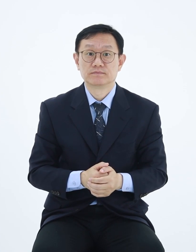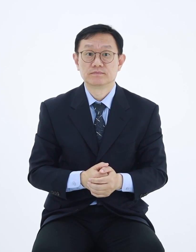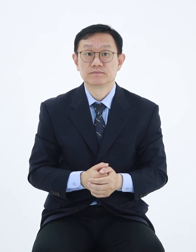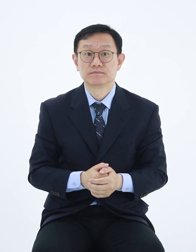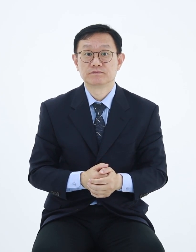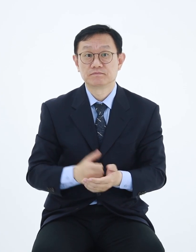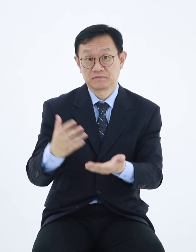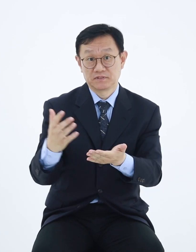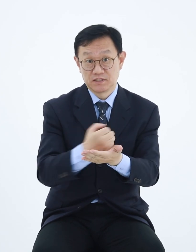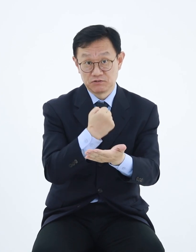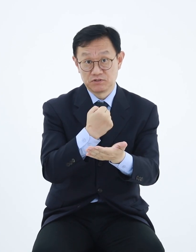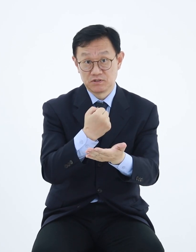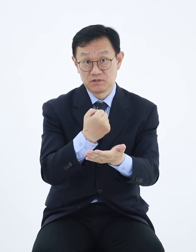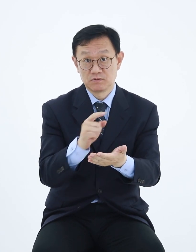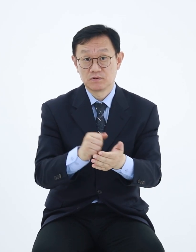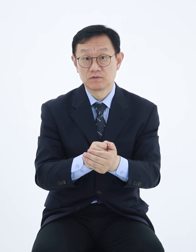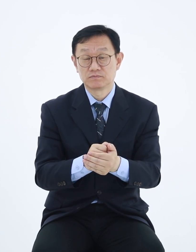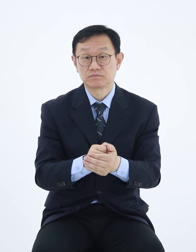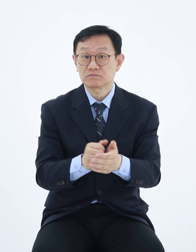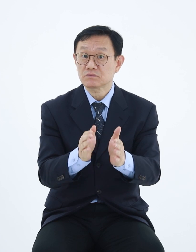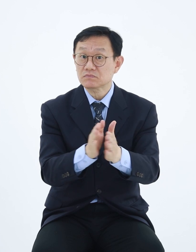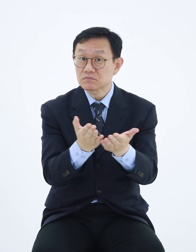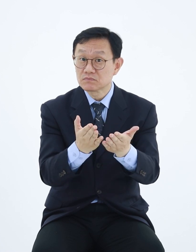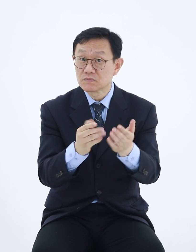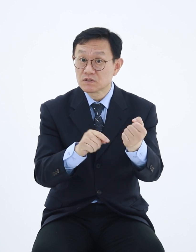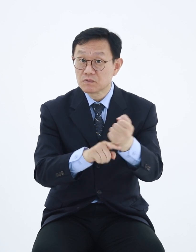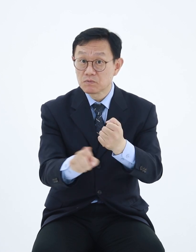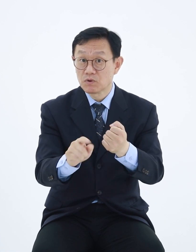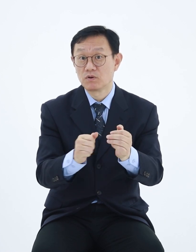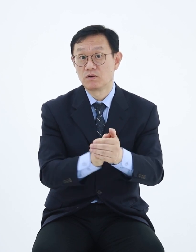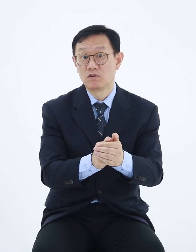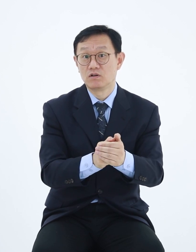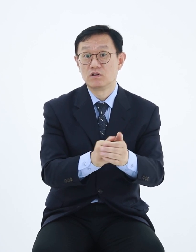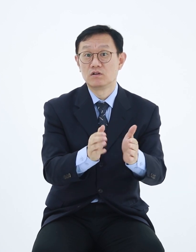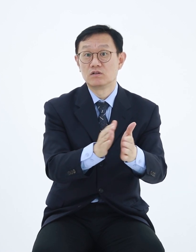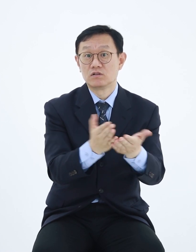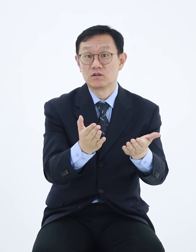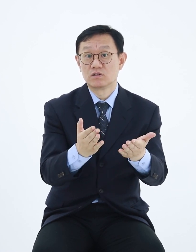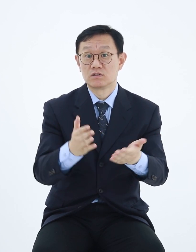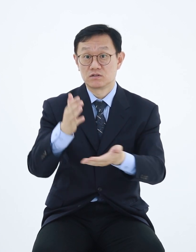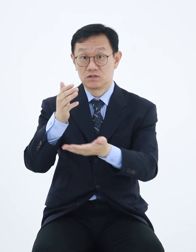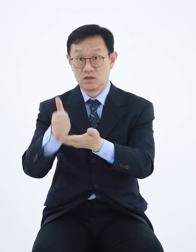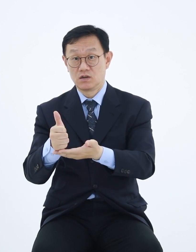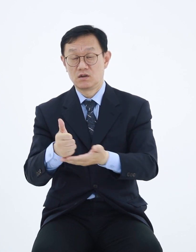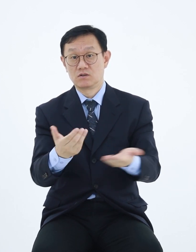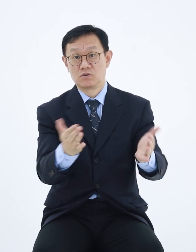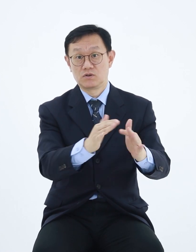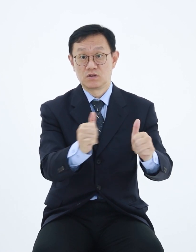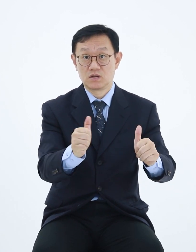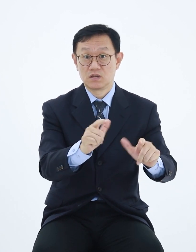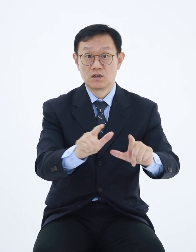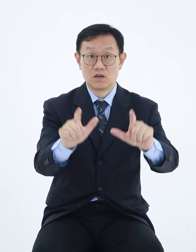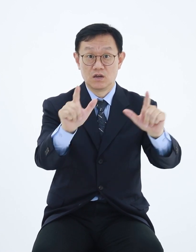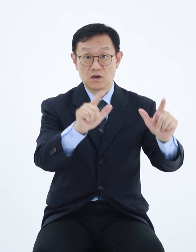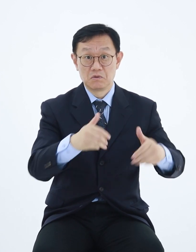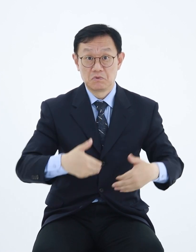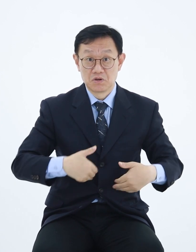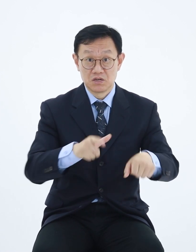착취. 사전적인 의미로는 생산수단의 소유자가 노동자를 생활 유지에 필요한 노동시간 이상으로